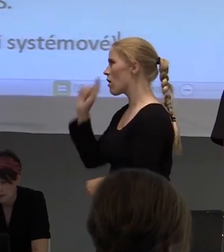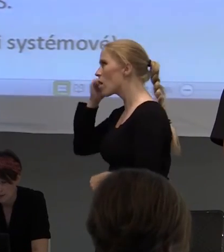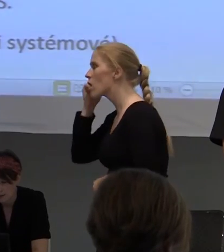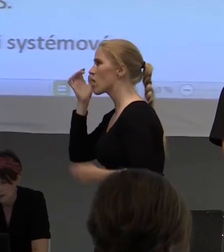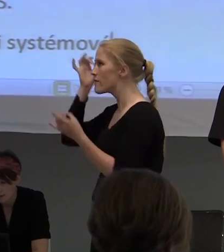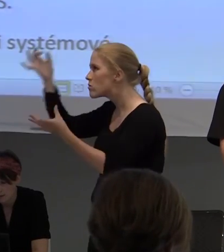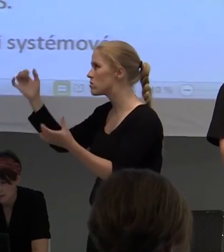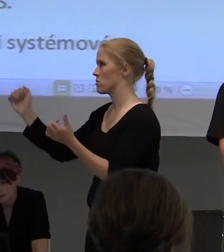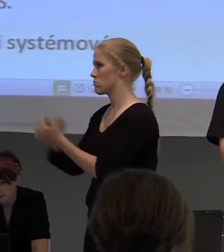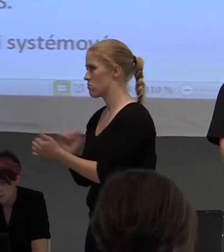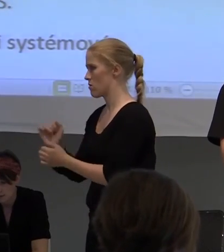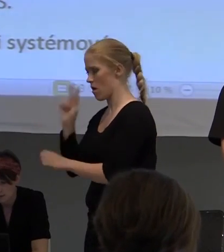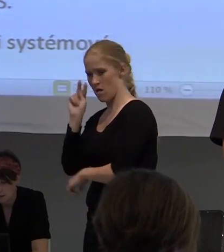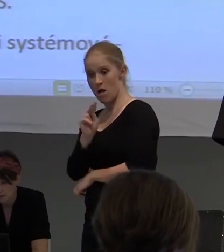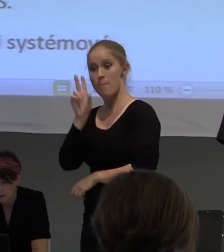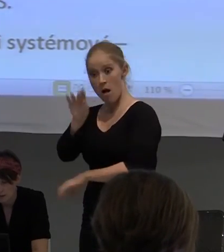pro to najdeme.